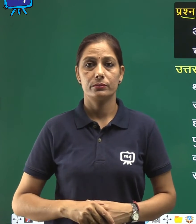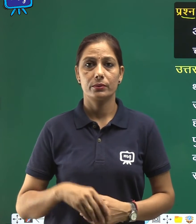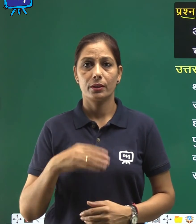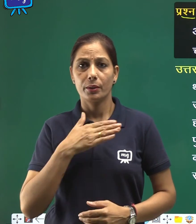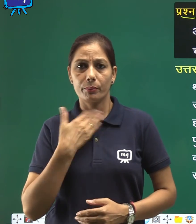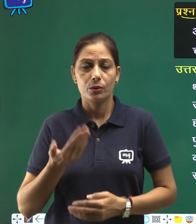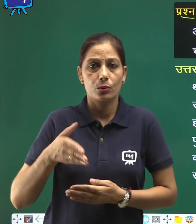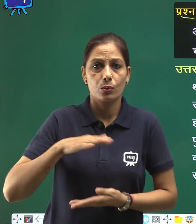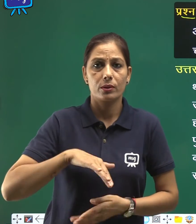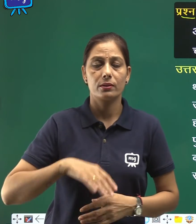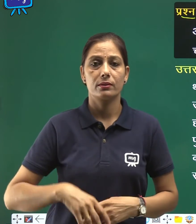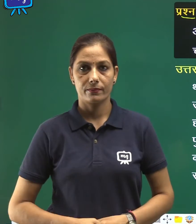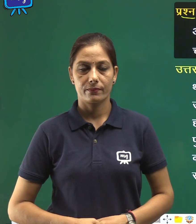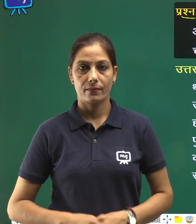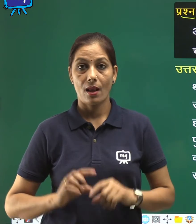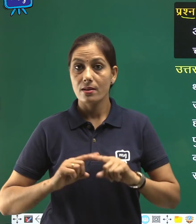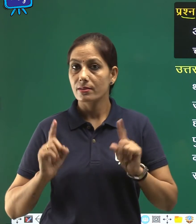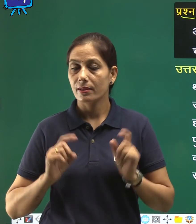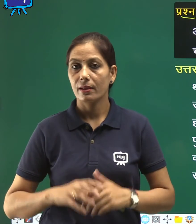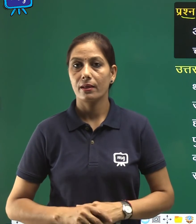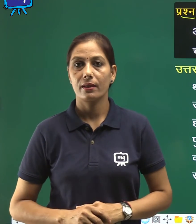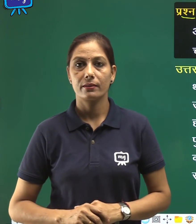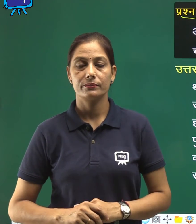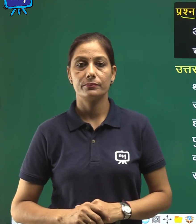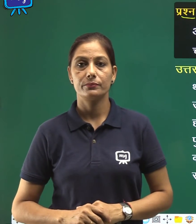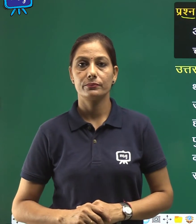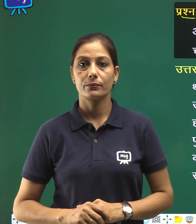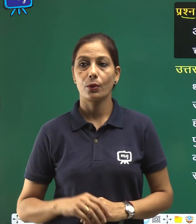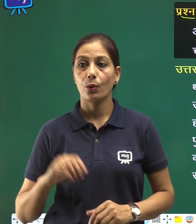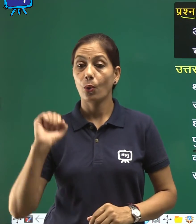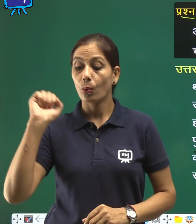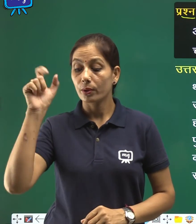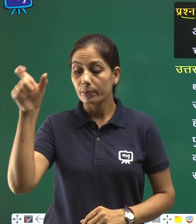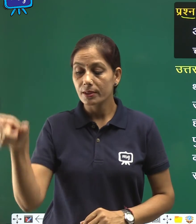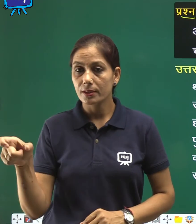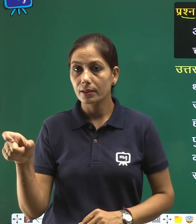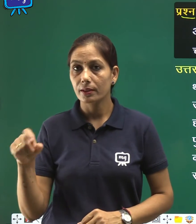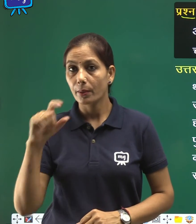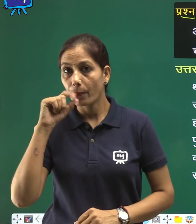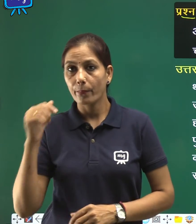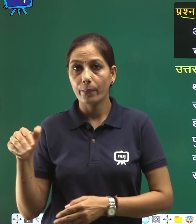मृत्यु हो गई थी, इसलिए उनकी पुत्रवधू